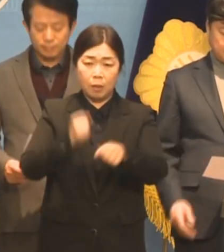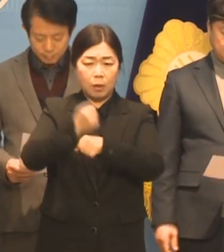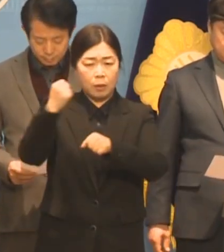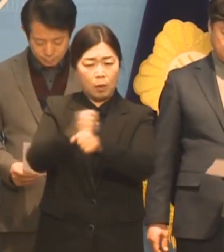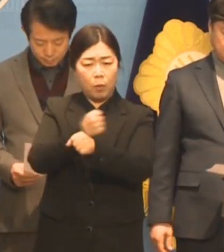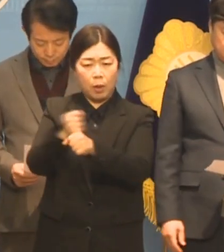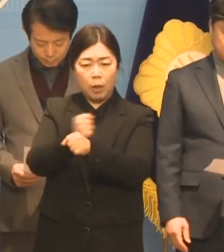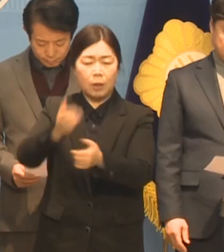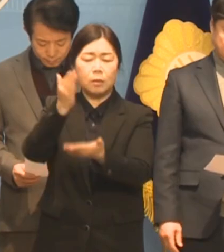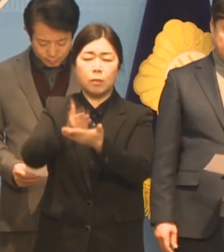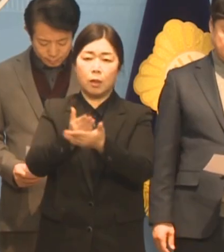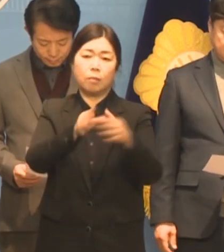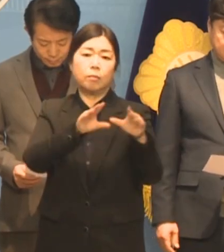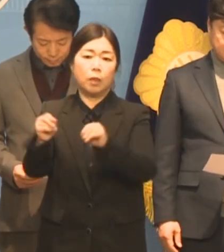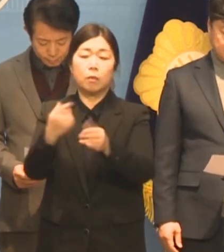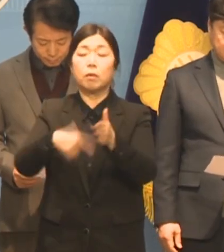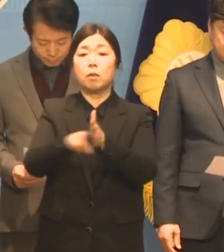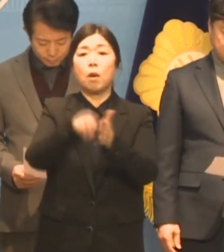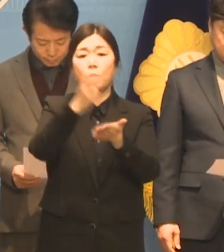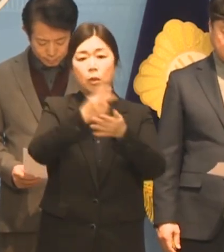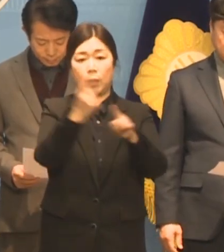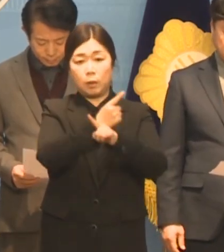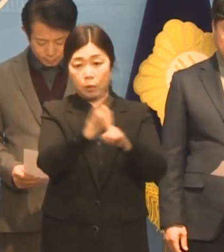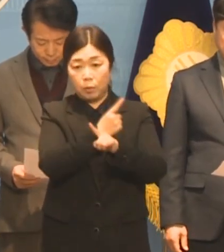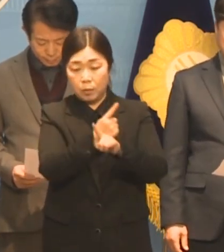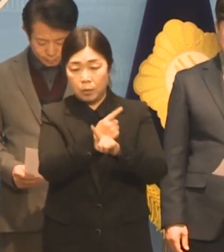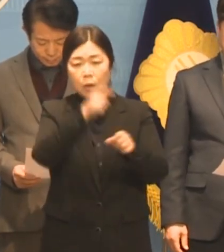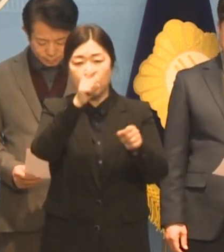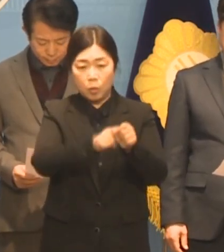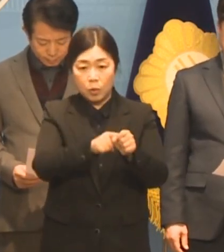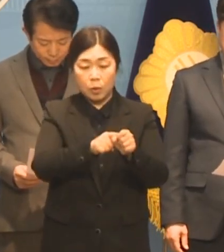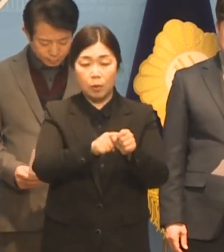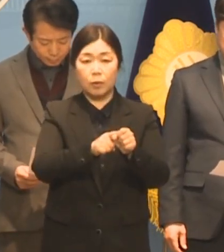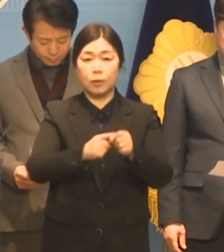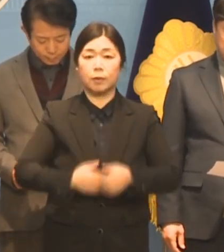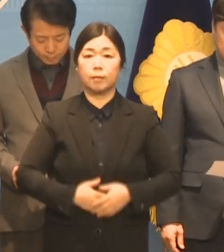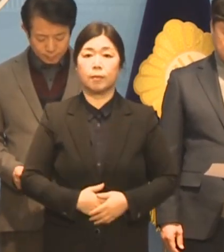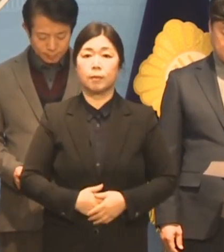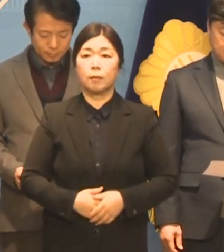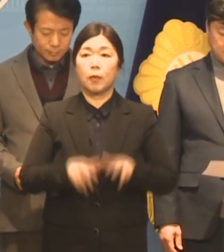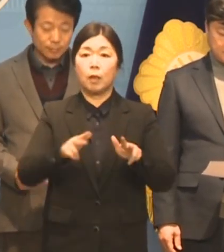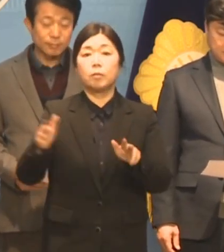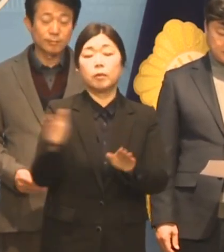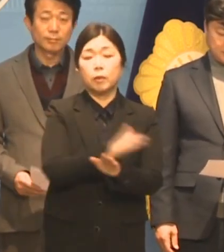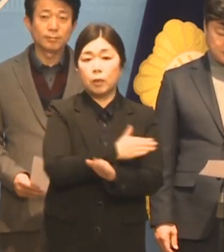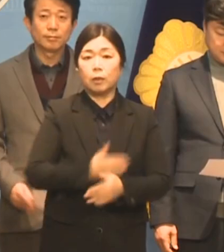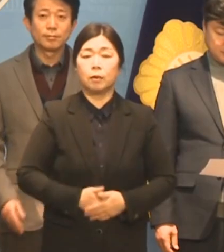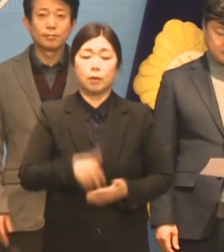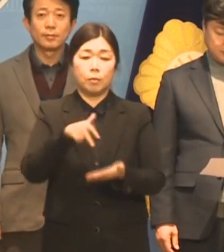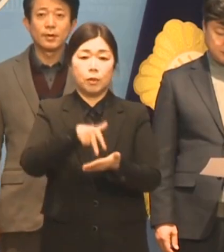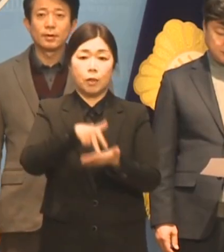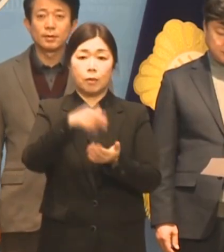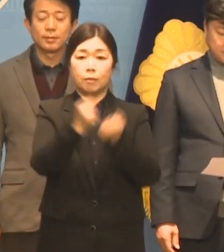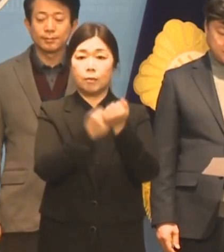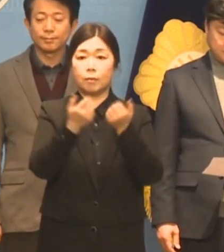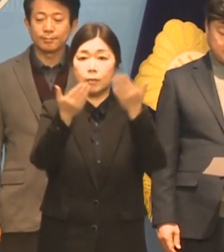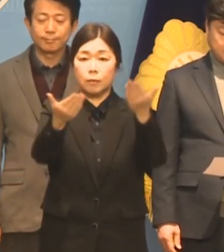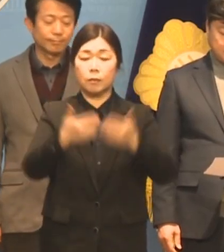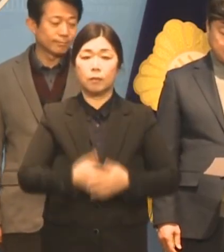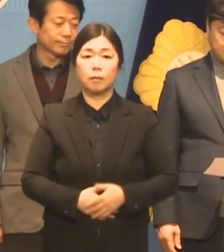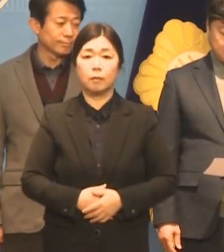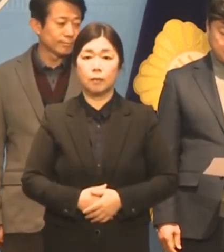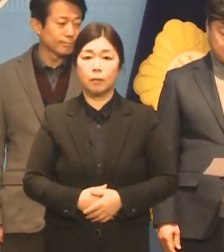요구가 있었습니다. 그에 반영해서 제도 개선을 추진해왔다는 말씀을 드립니다. 그럼 지금부터 입장문을